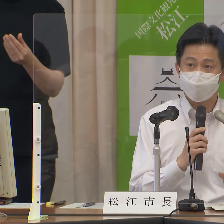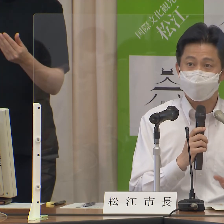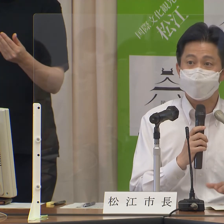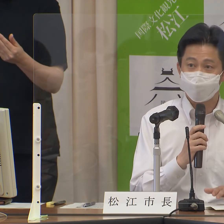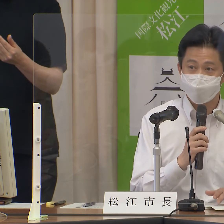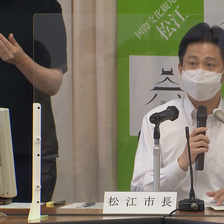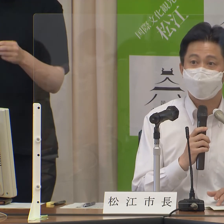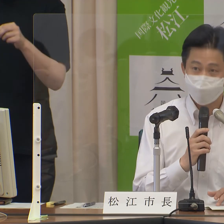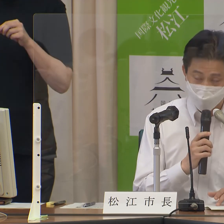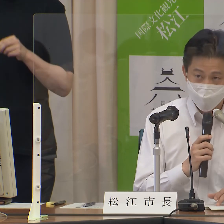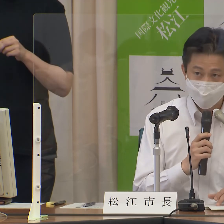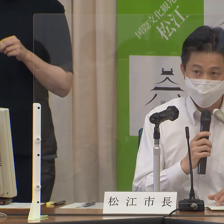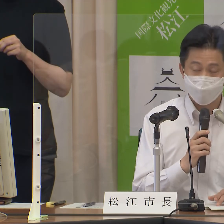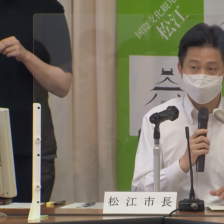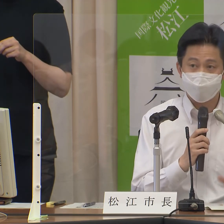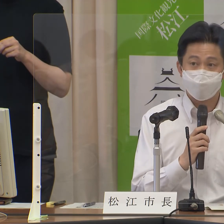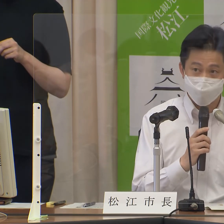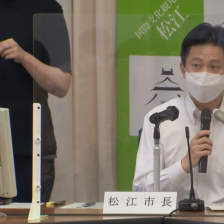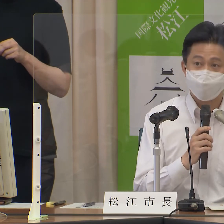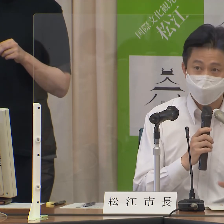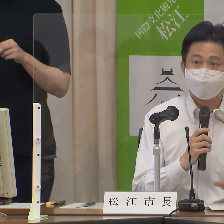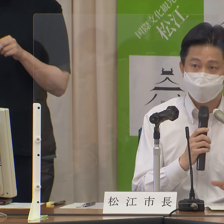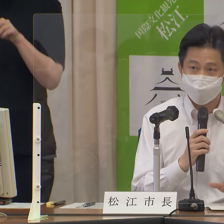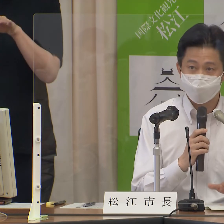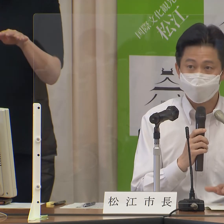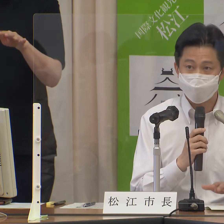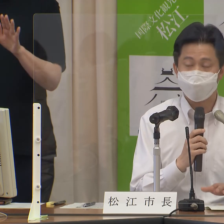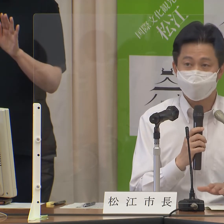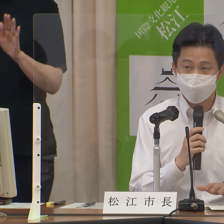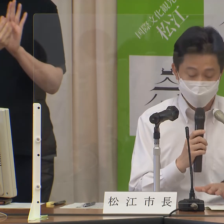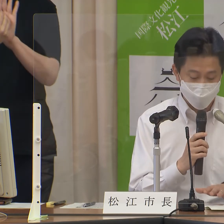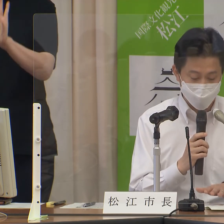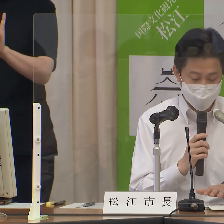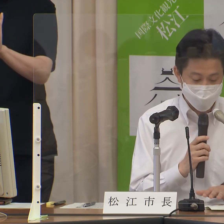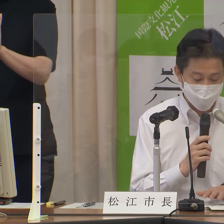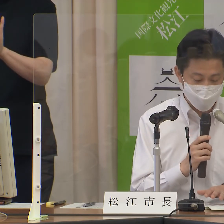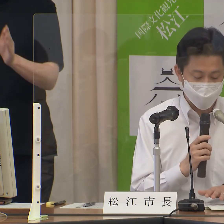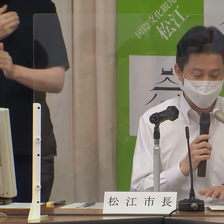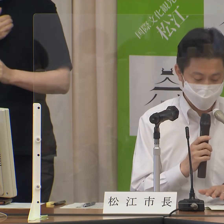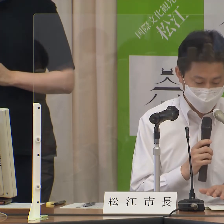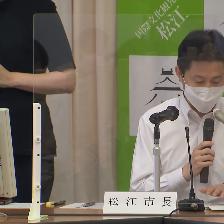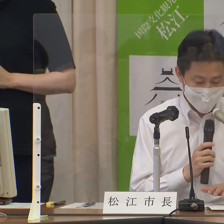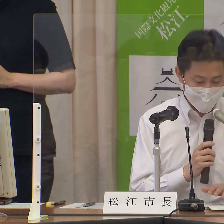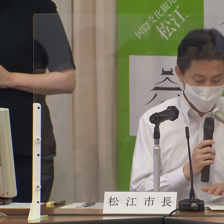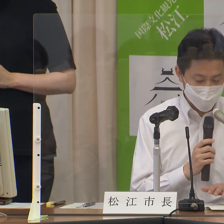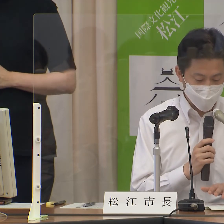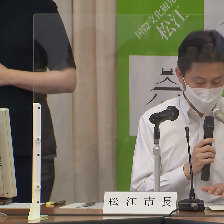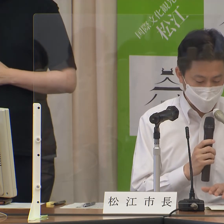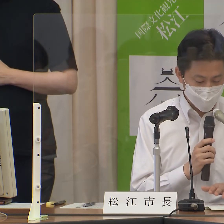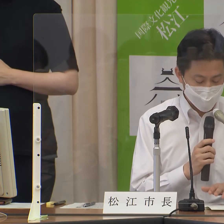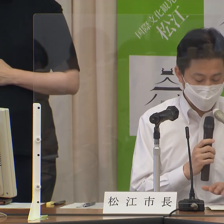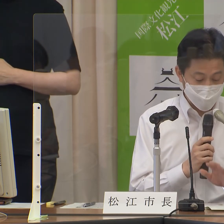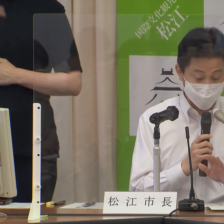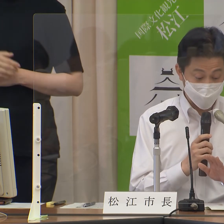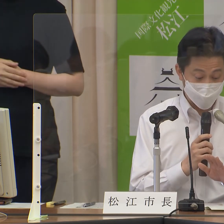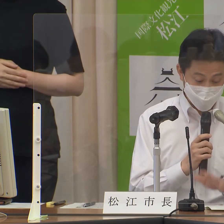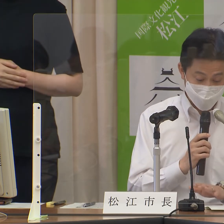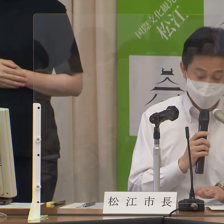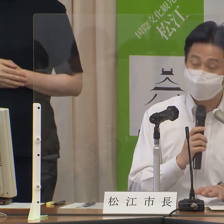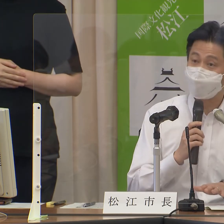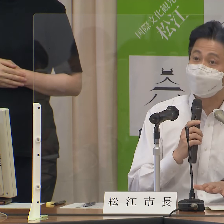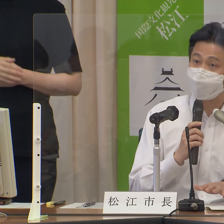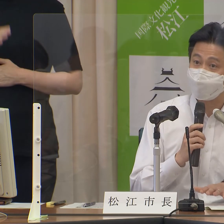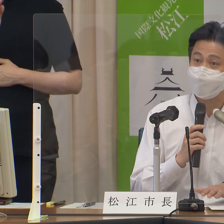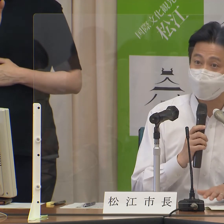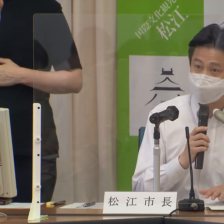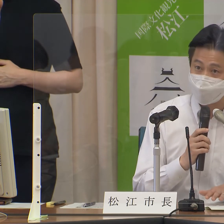感染を防ぐことができるというふうな、状況を見極めながら踏まえて判断をしているところが実際ございまして、今日本来